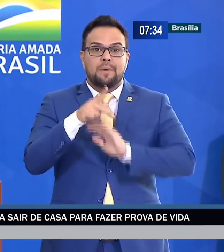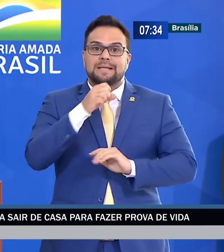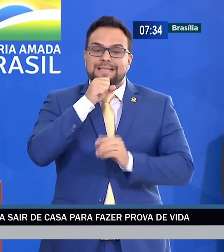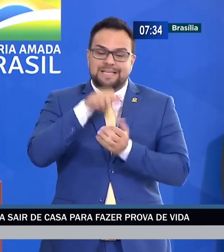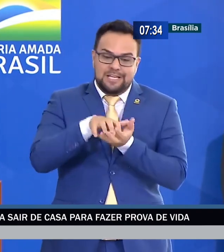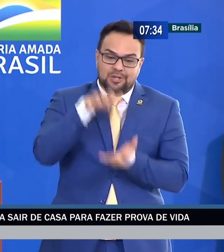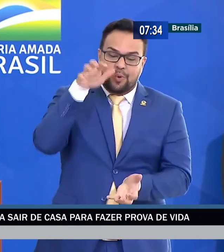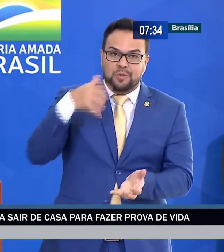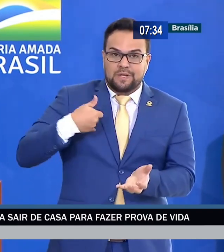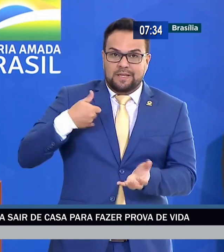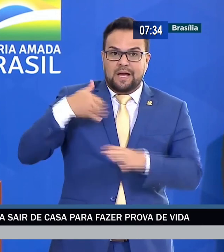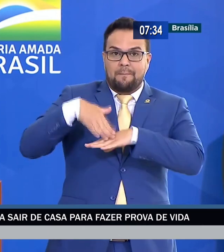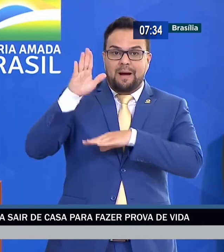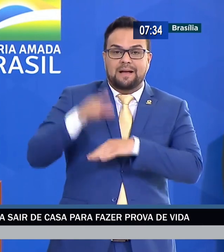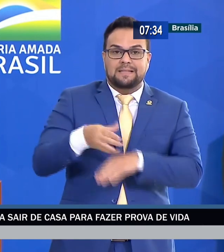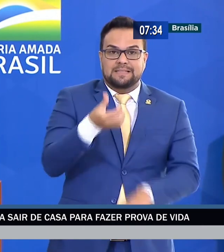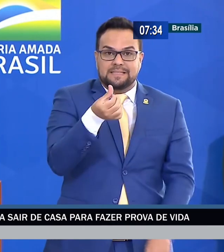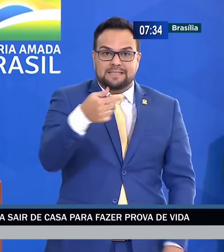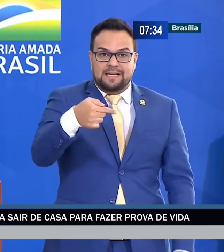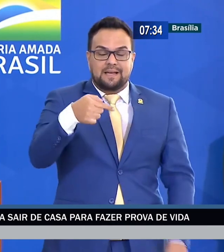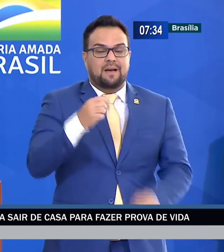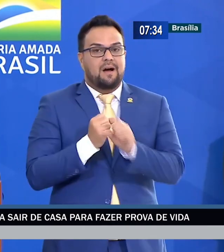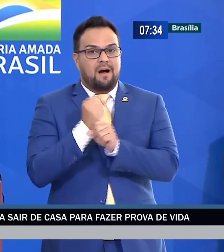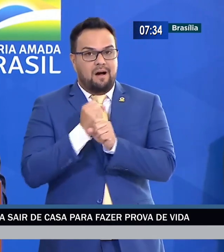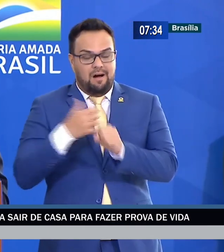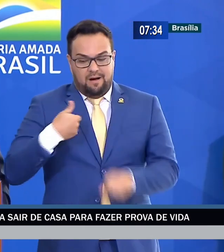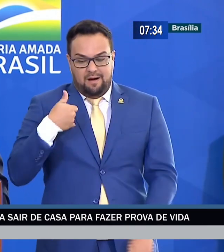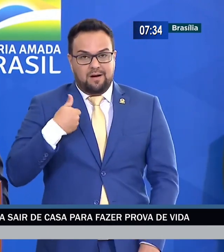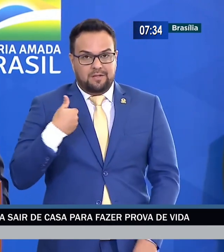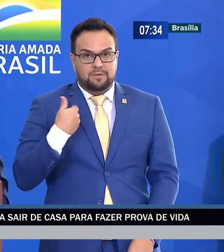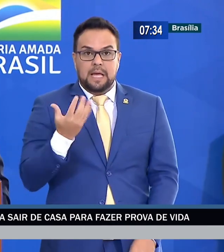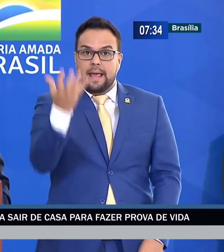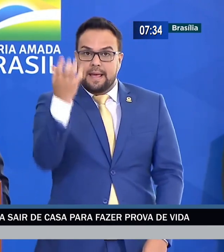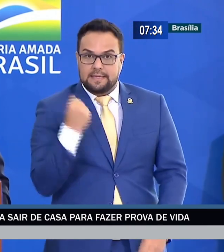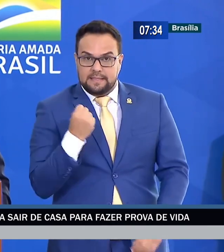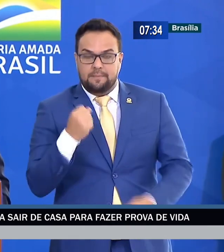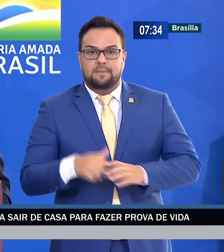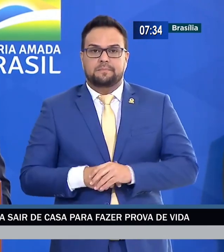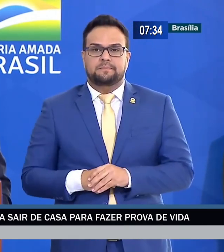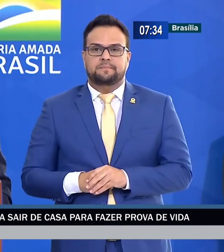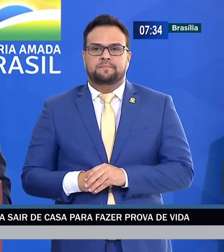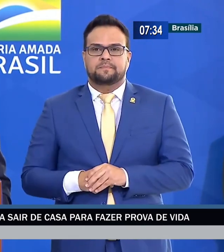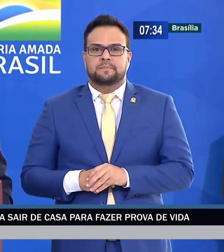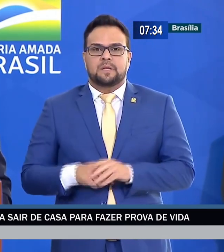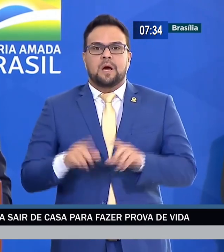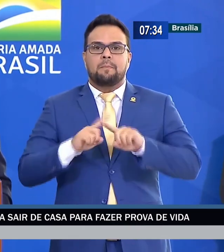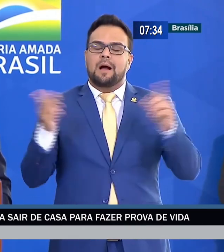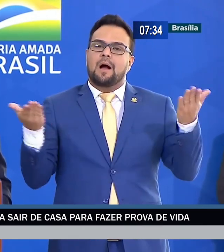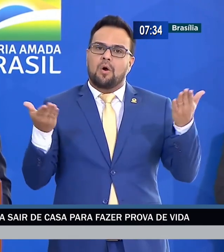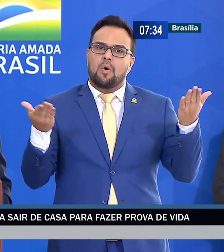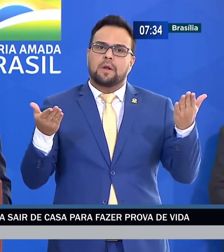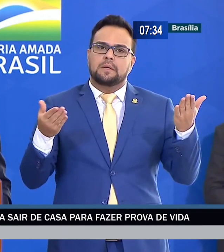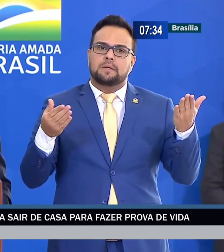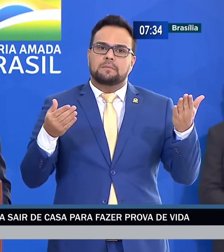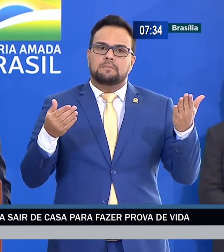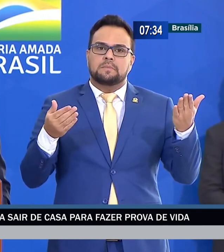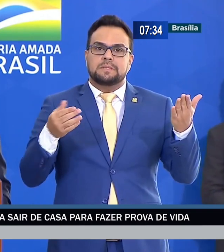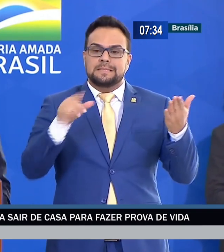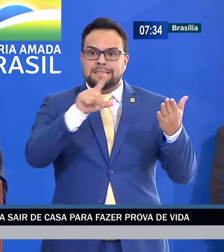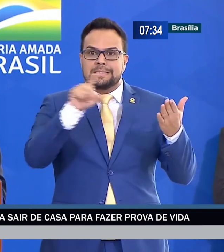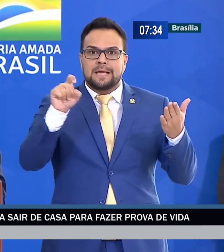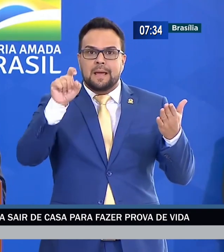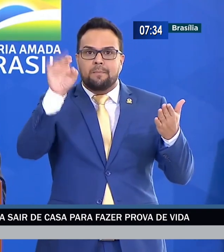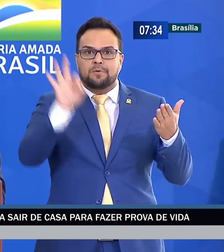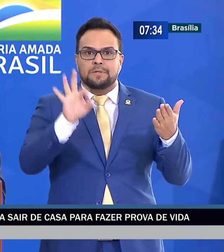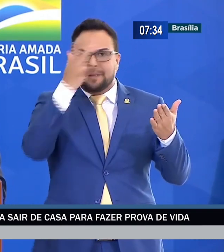tem que ter acima de 67 anos para poder receber e nós mandamos 100% desses brasileiros fazer a